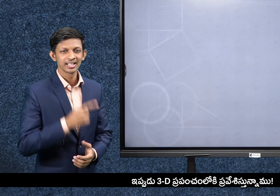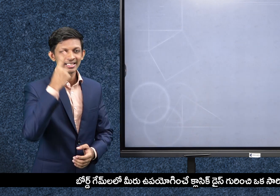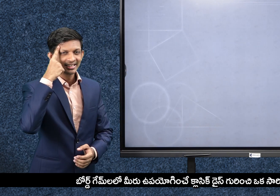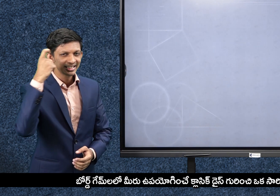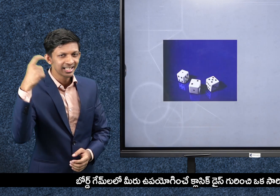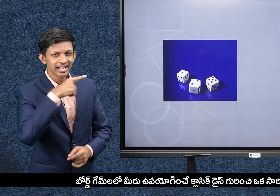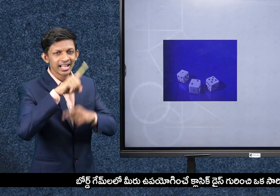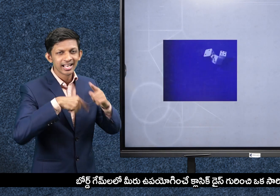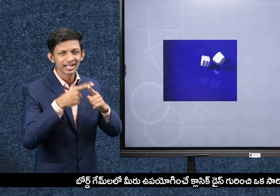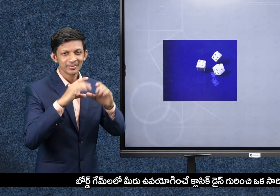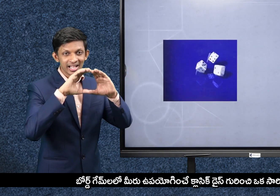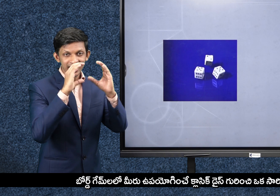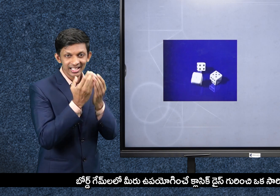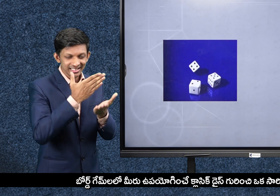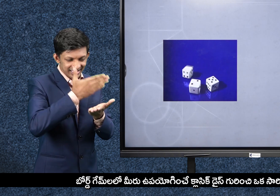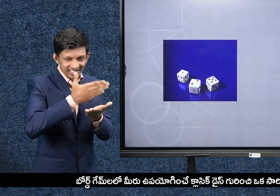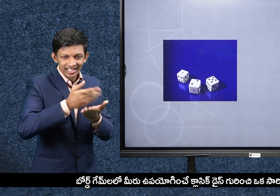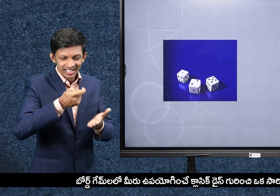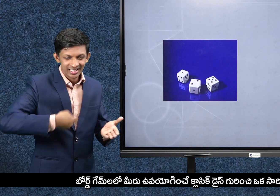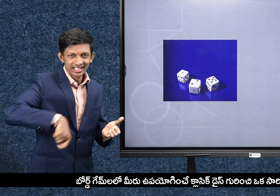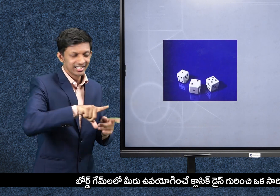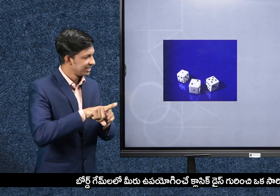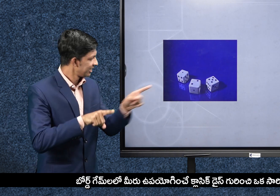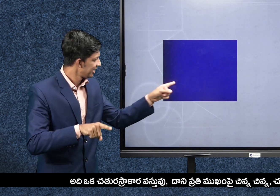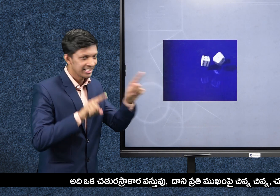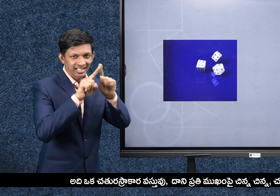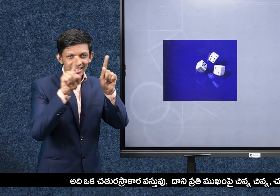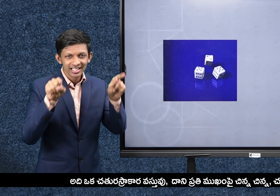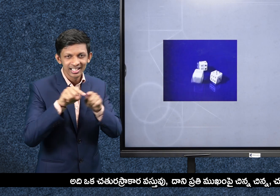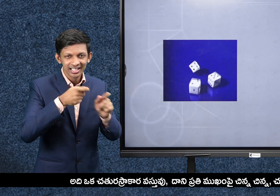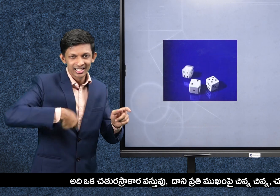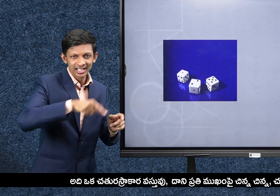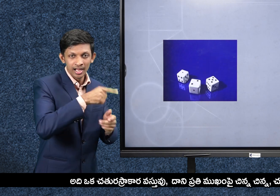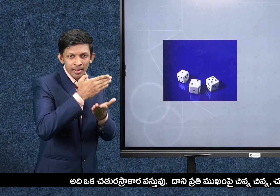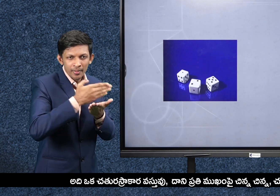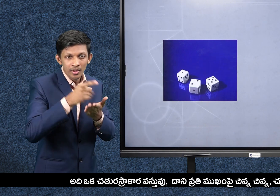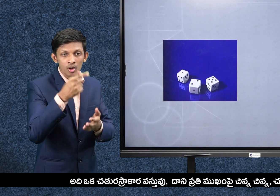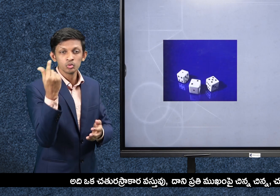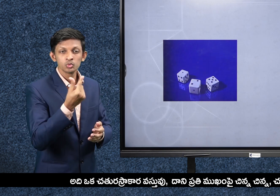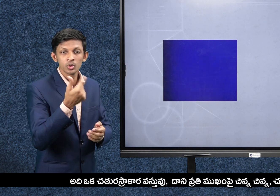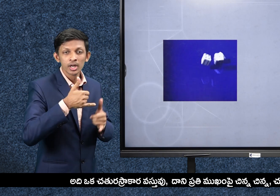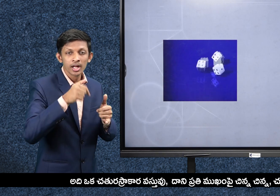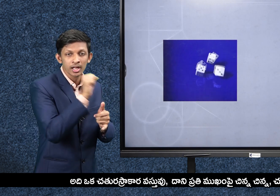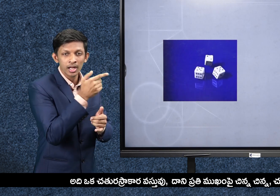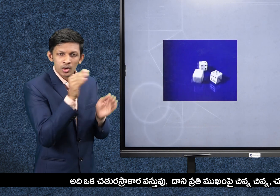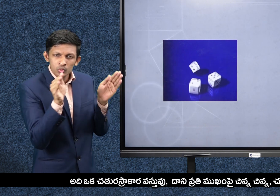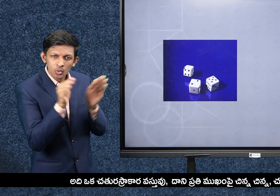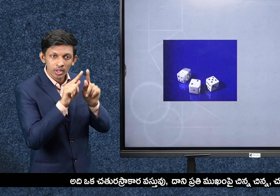బోర్డ్ గేమ్లో మీరు ఉపయోగించే క్లాసిక్ డైస్ గురించి ఒకసారి ఆలోచించండి. అది ఒక చతురస్రాకార వస్తువు. దాని ప్రతి ముఖంపై చిన్న